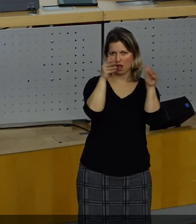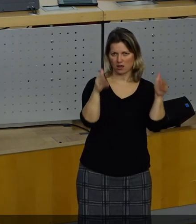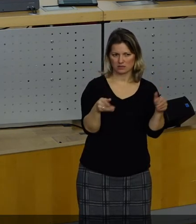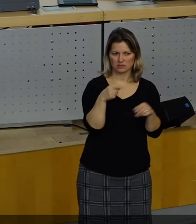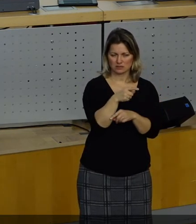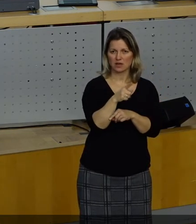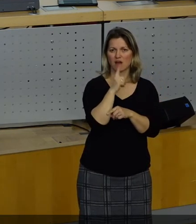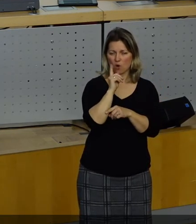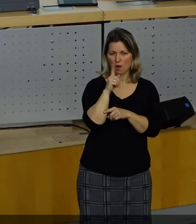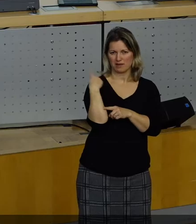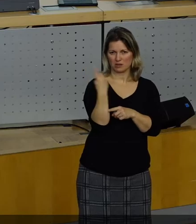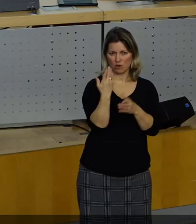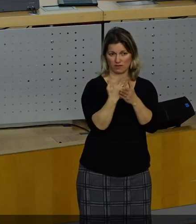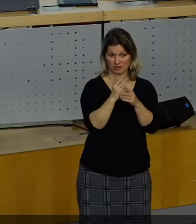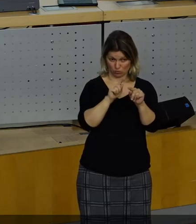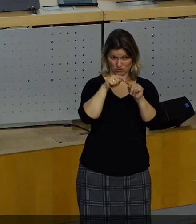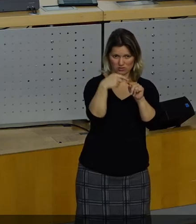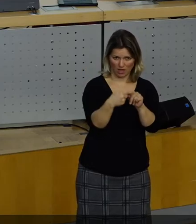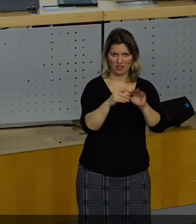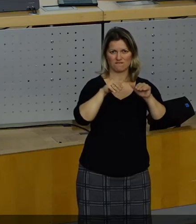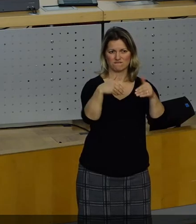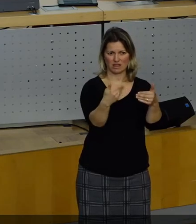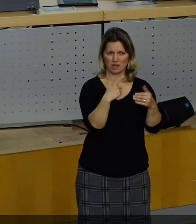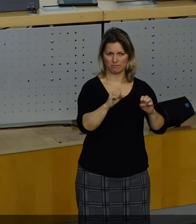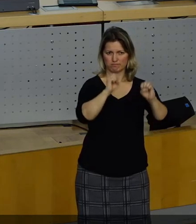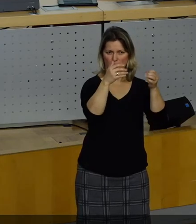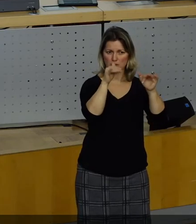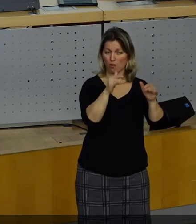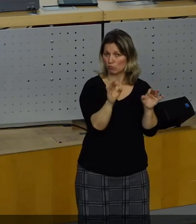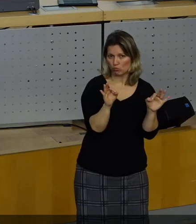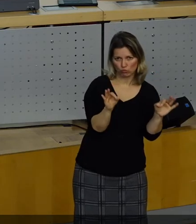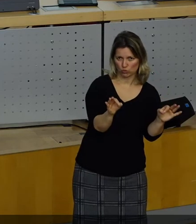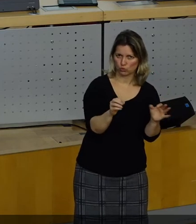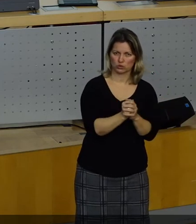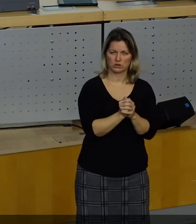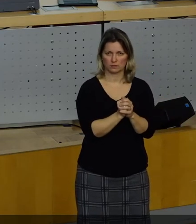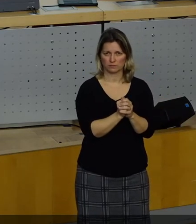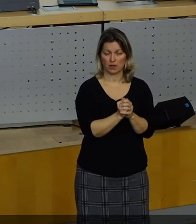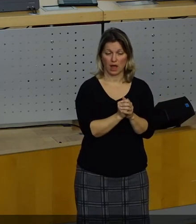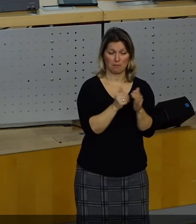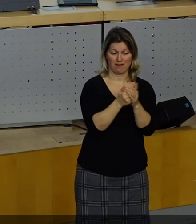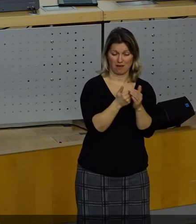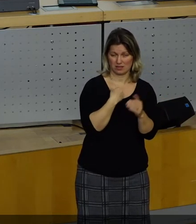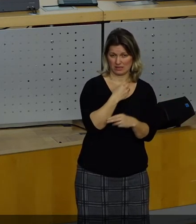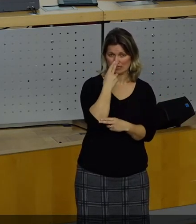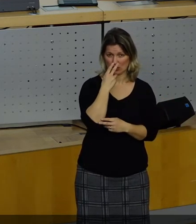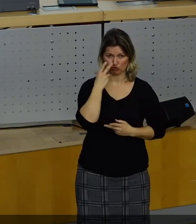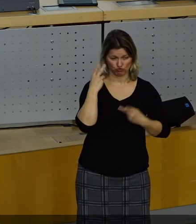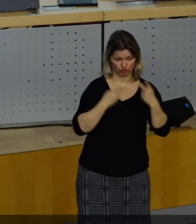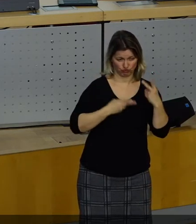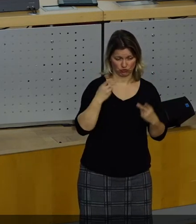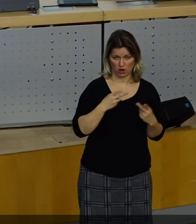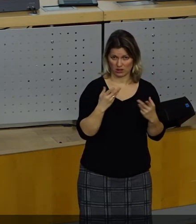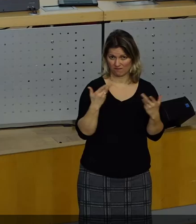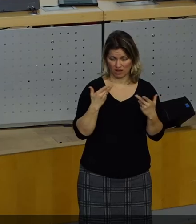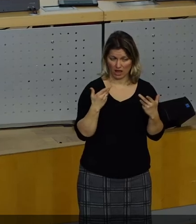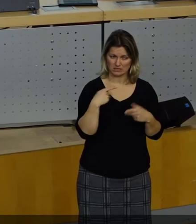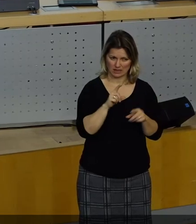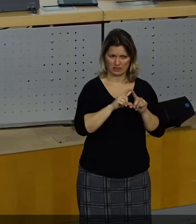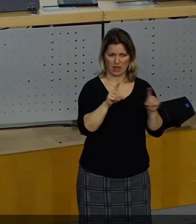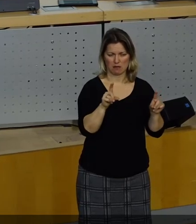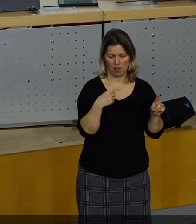ist, sehr gut. Ich will eins sagen, ich finde es unfassbar schade und das ist auch etwas, was mich